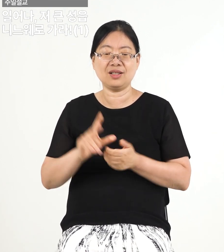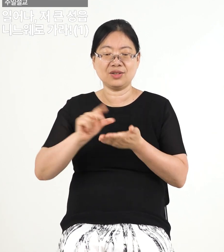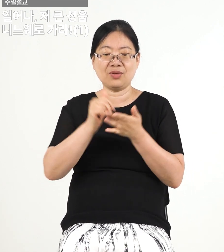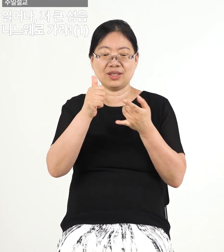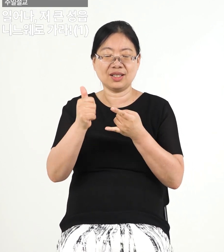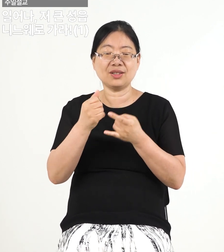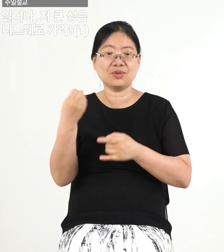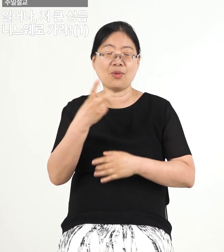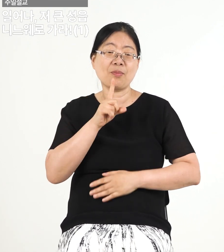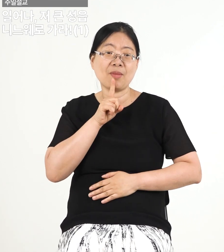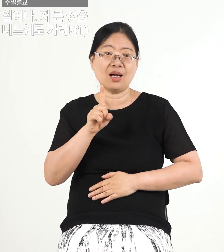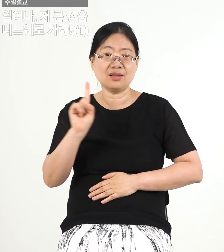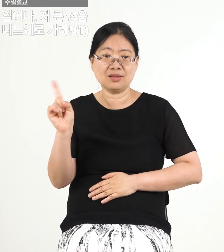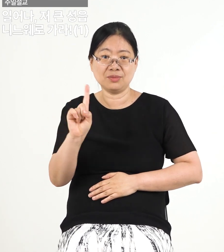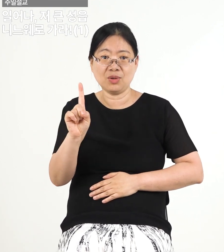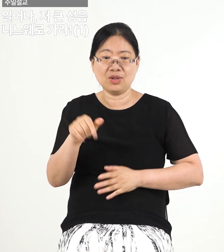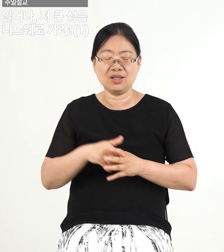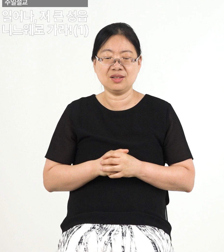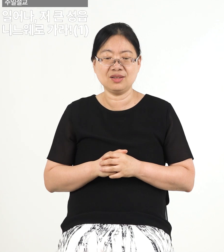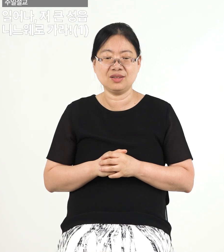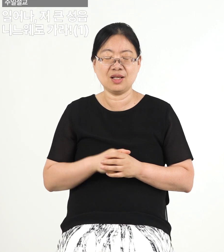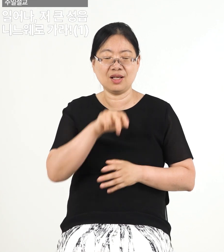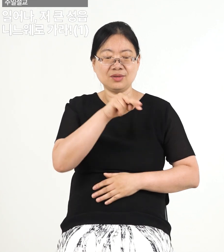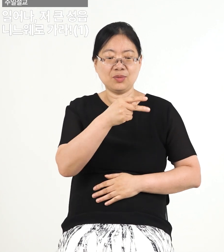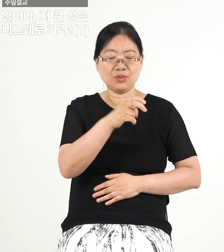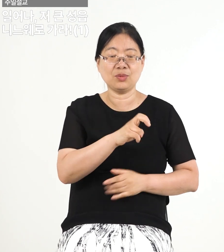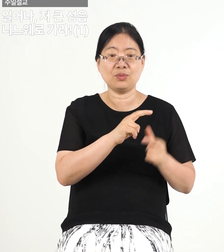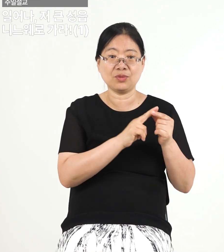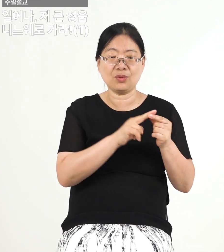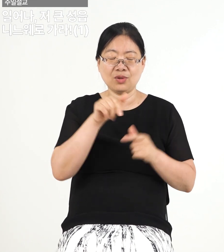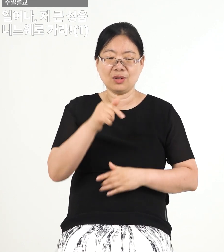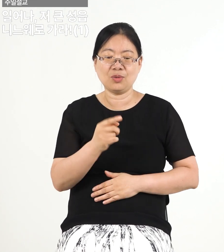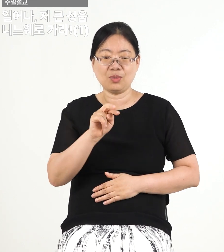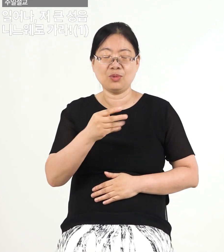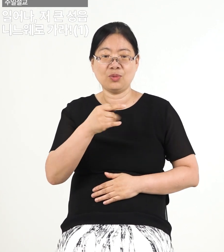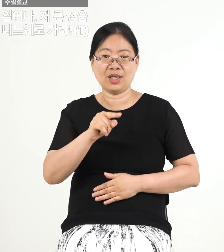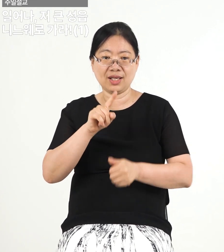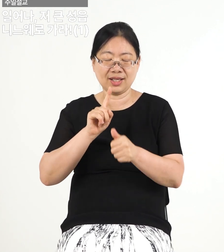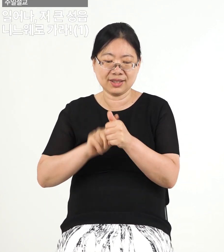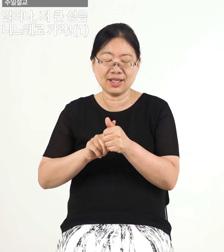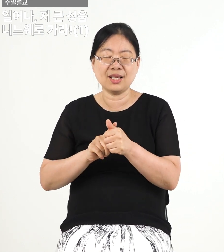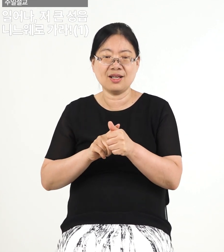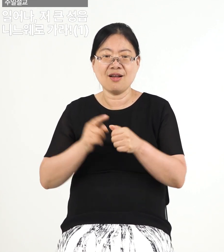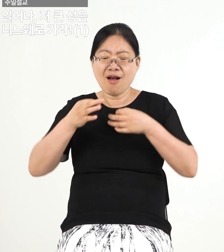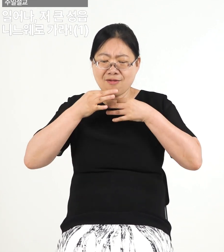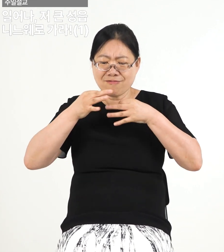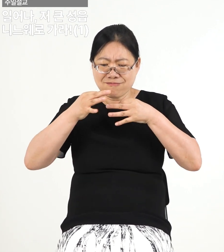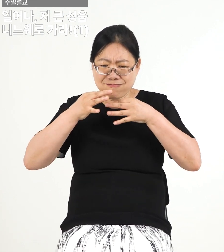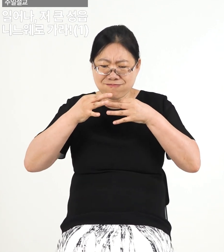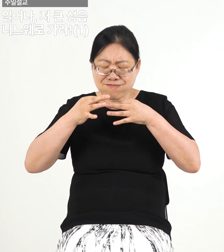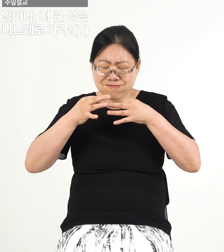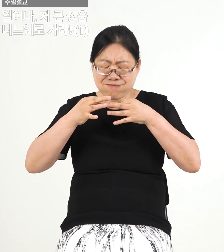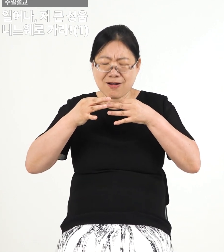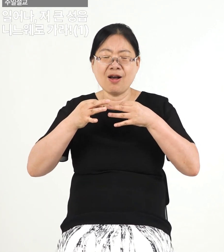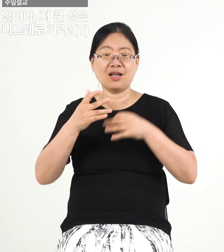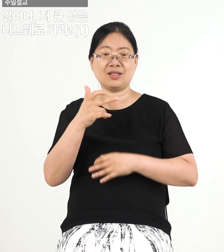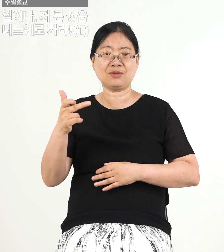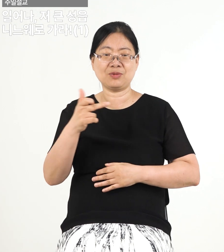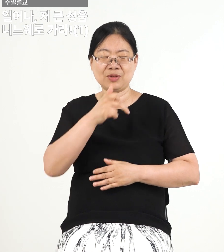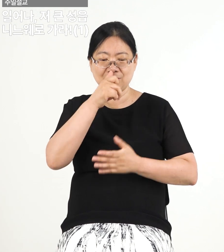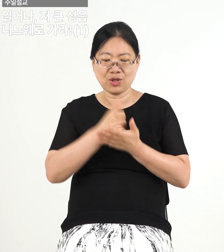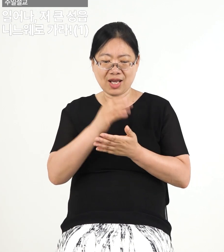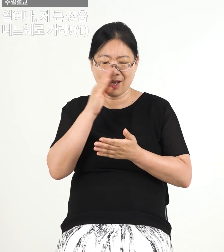여호와께서 또 이르시되 소돔과 고모라에 대한 부르짖음이 크고 그 죄악이